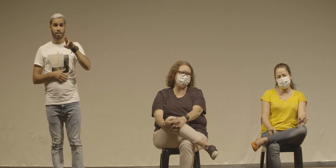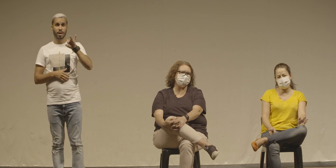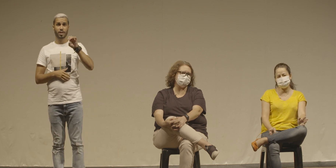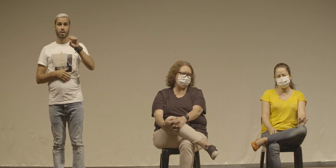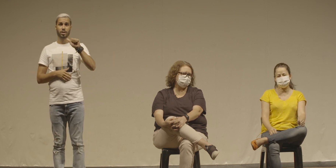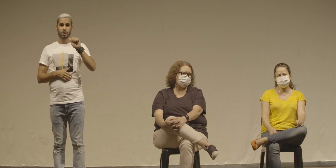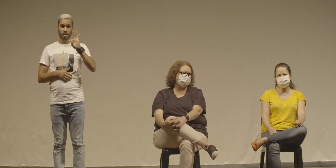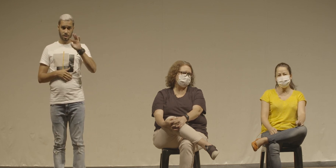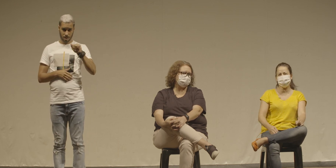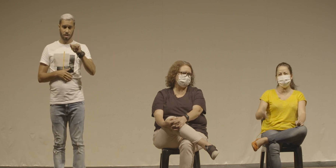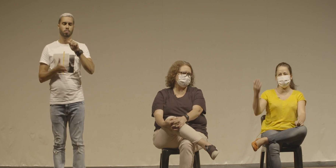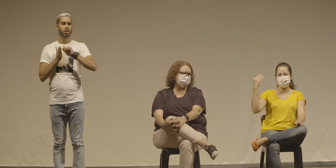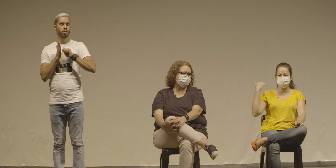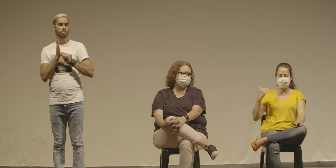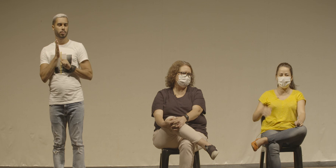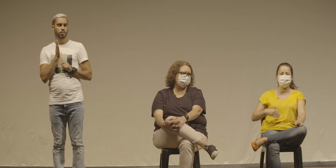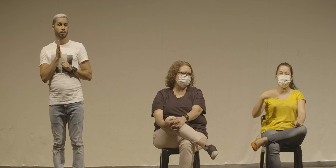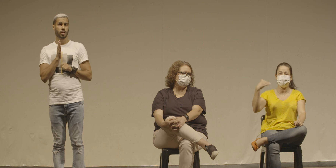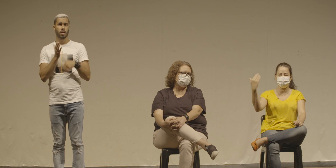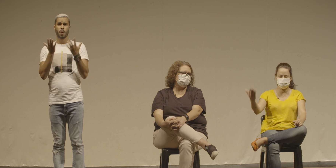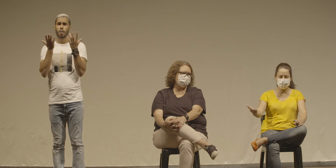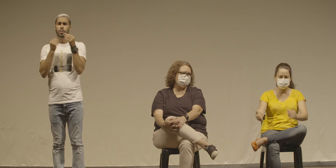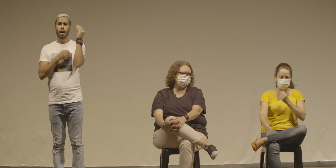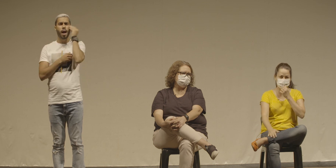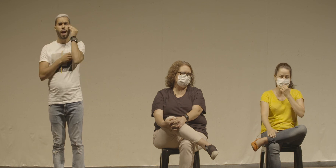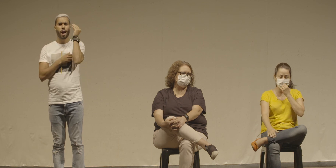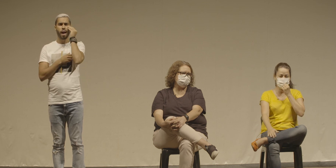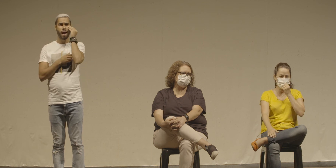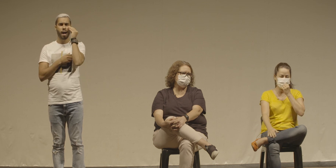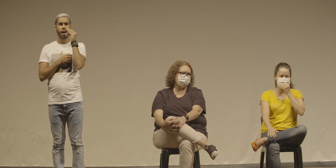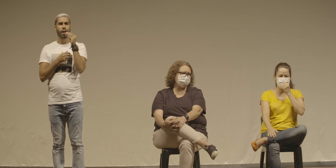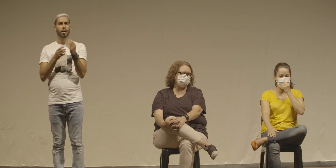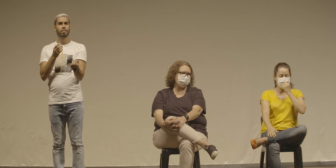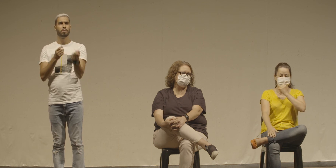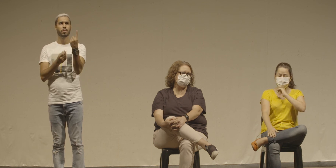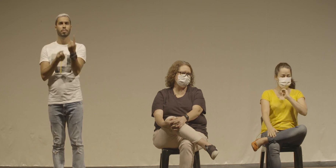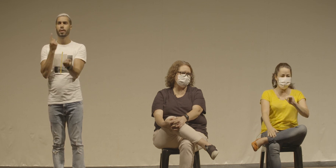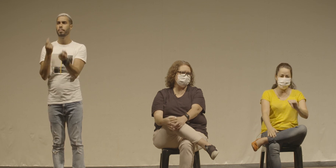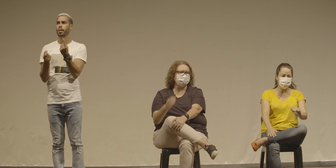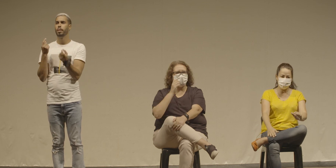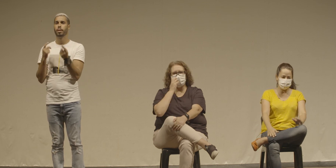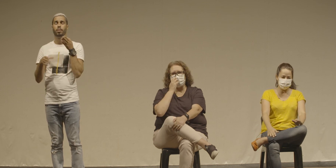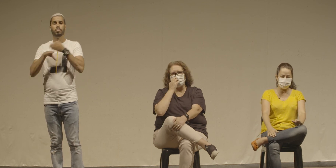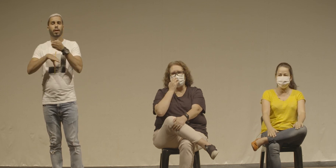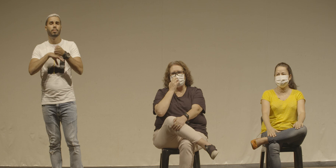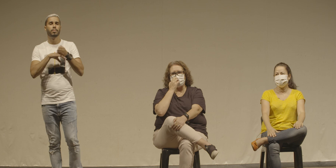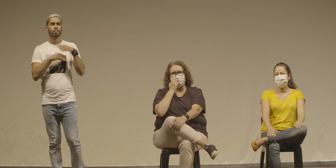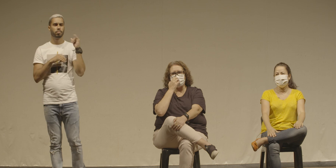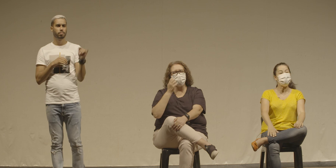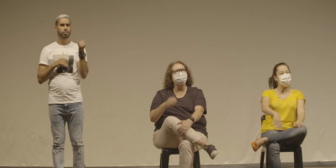desse lugar. Fomos convidados para esse e depois vários outros que também são histórias transformadoras,